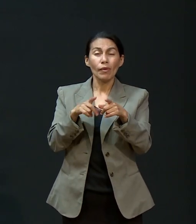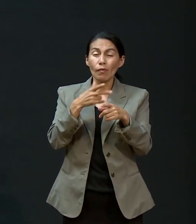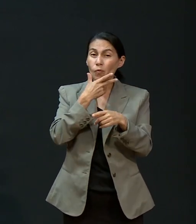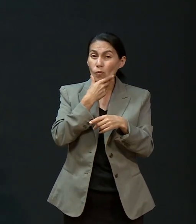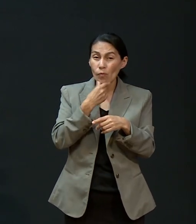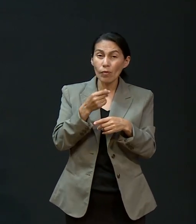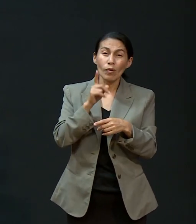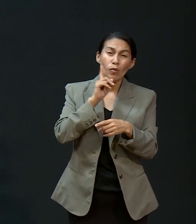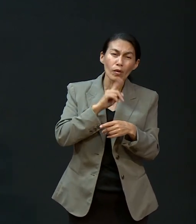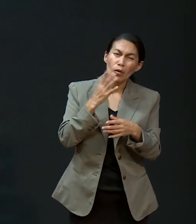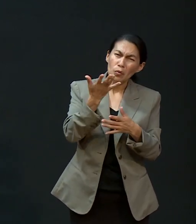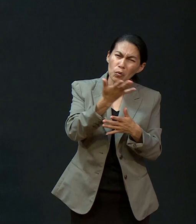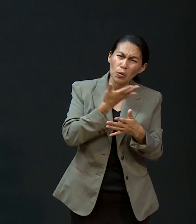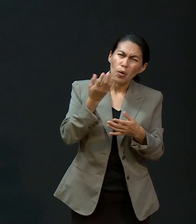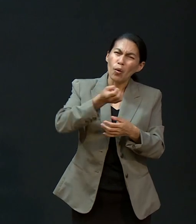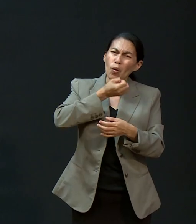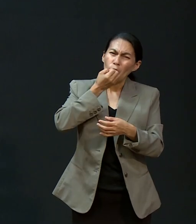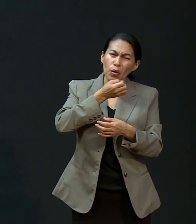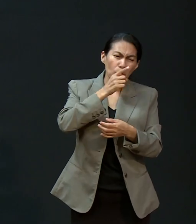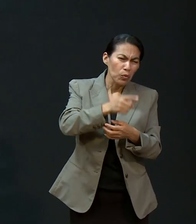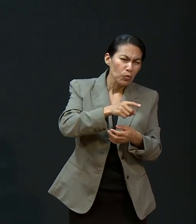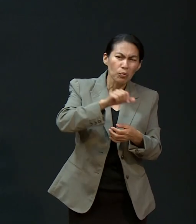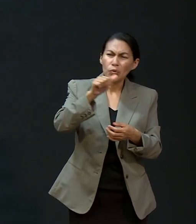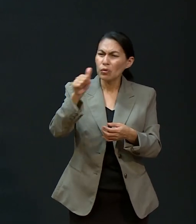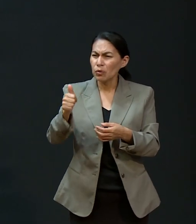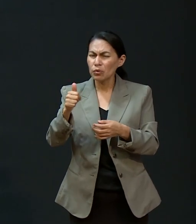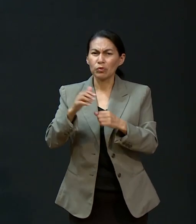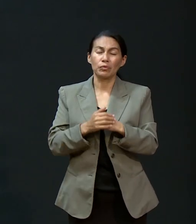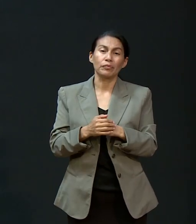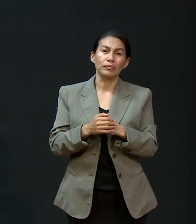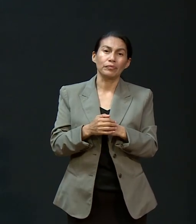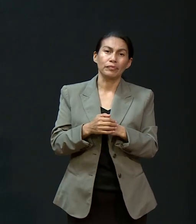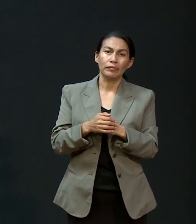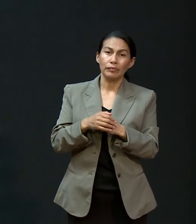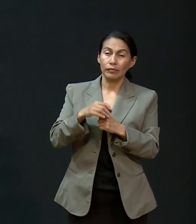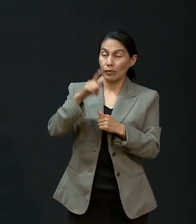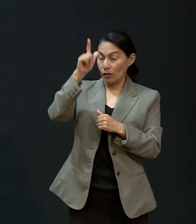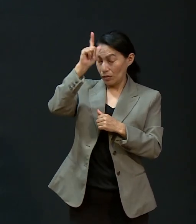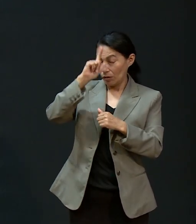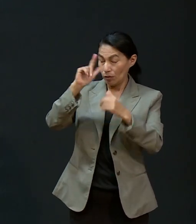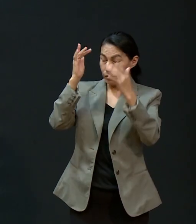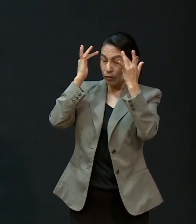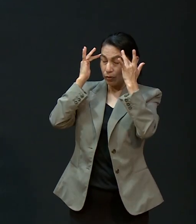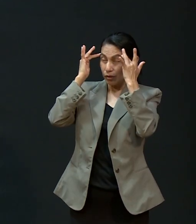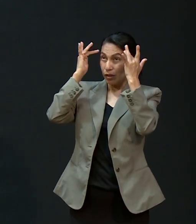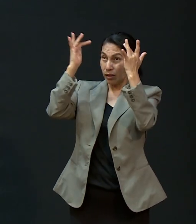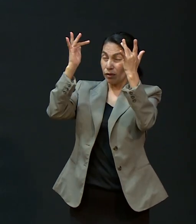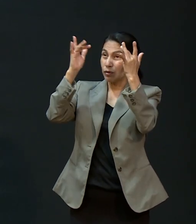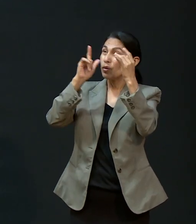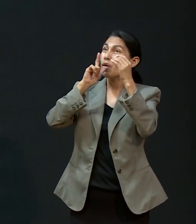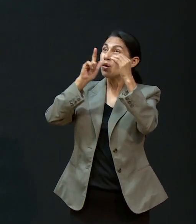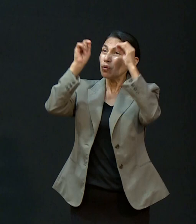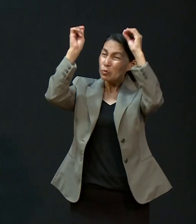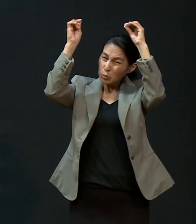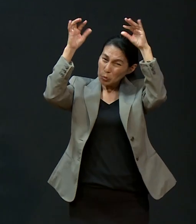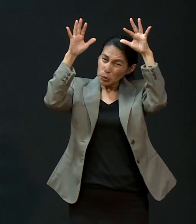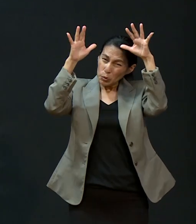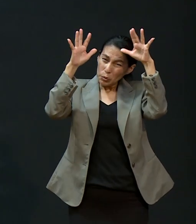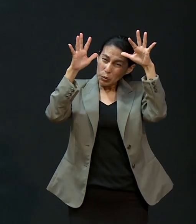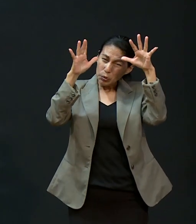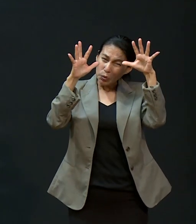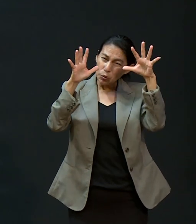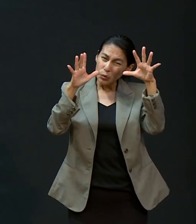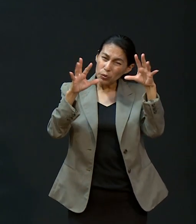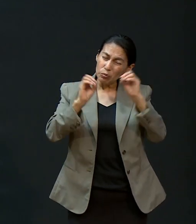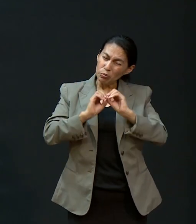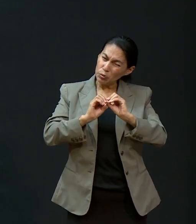hermandad de personas que oramos los unos por los otros. De tal manera que la luz del Espíritu Santo